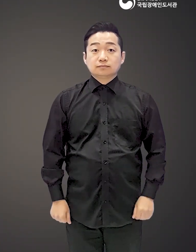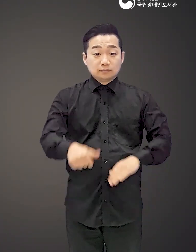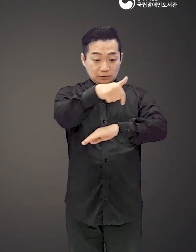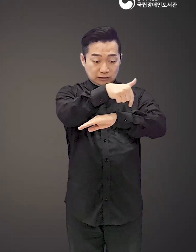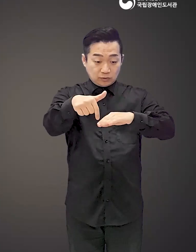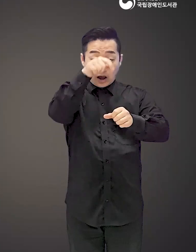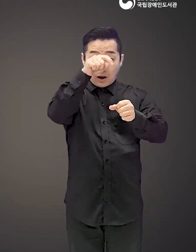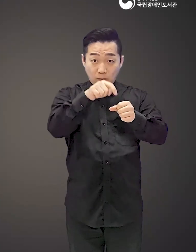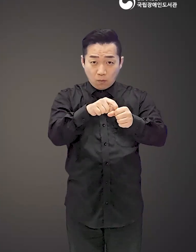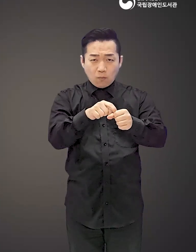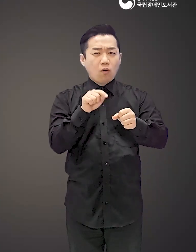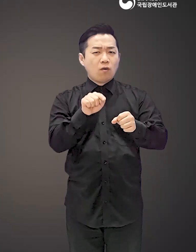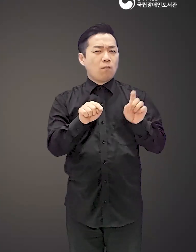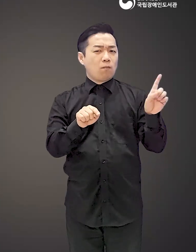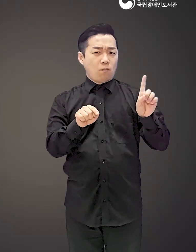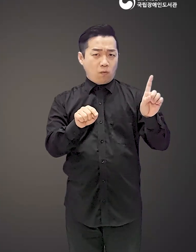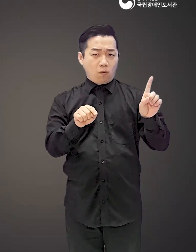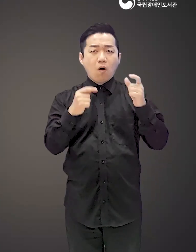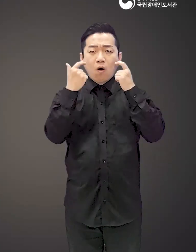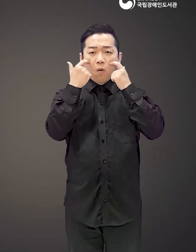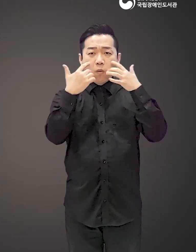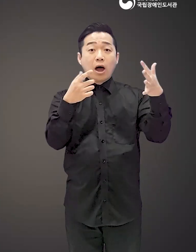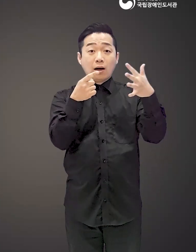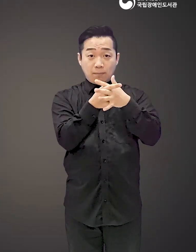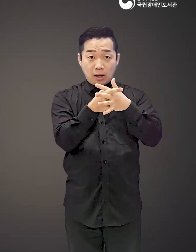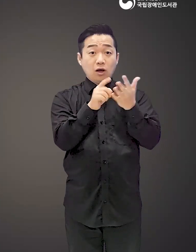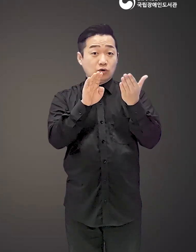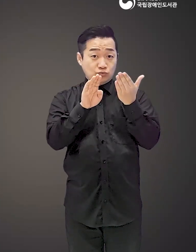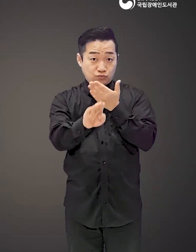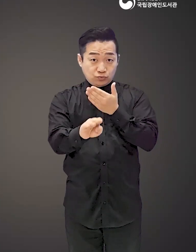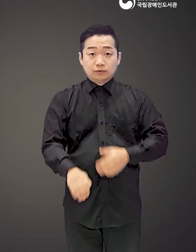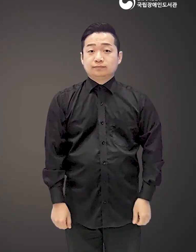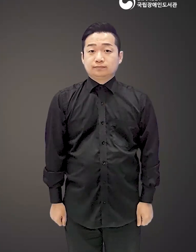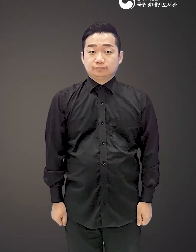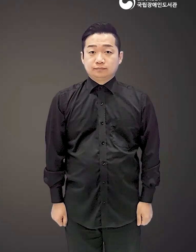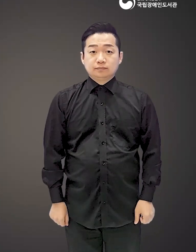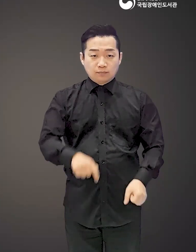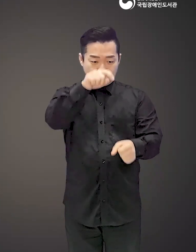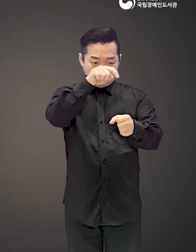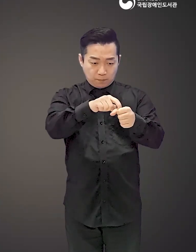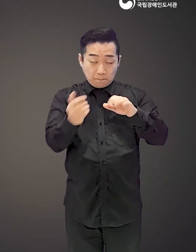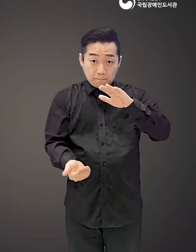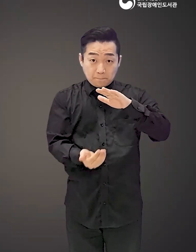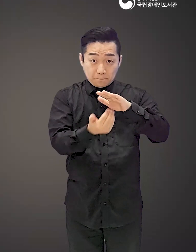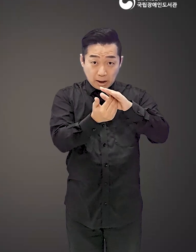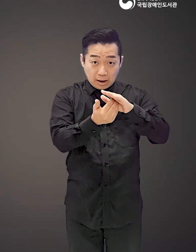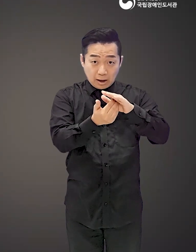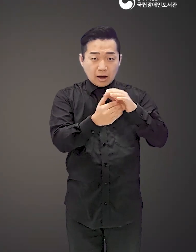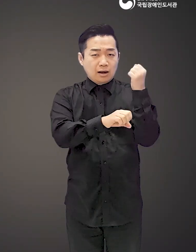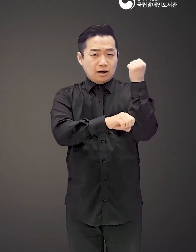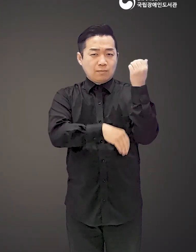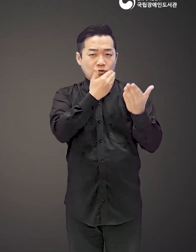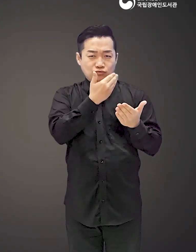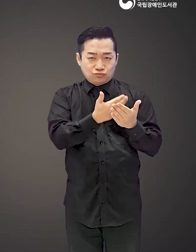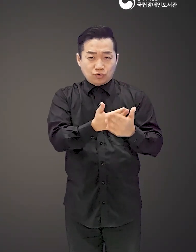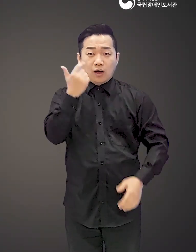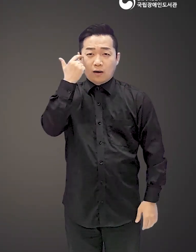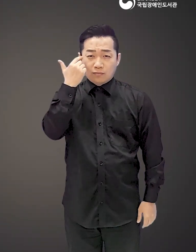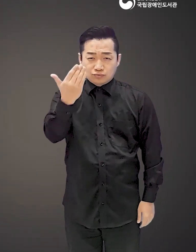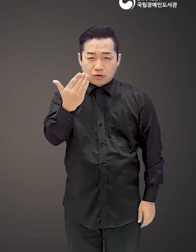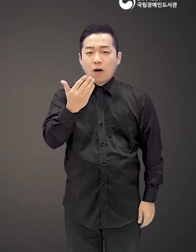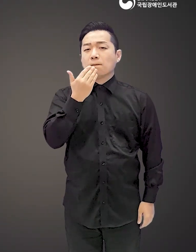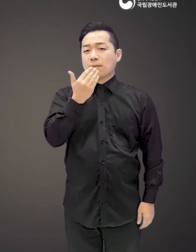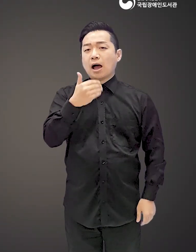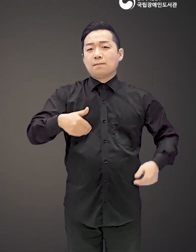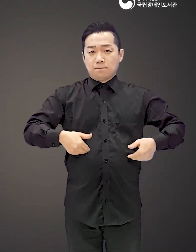기획의 목표가 무엇인지 정확하게 파악하고 이를 달성하는데 근본적인 핵심 질문을 할